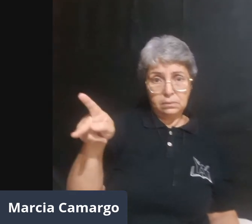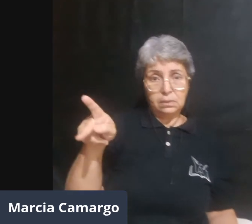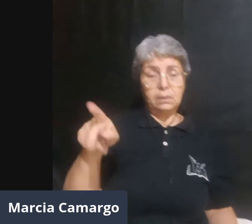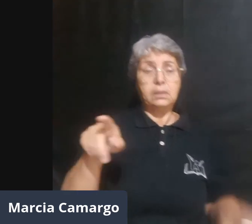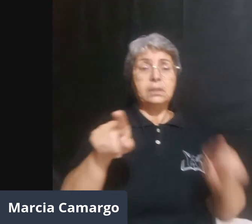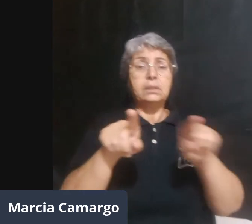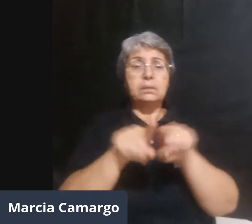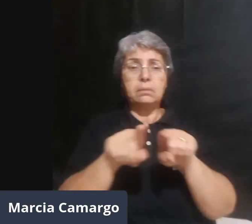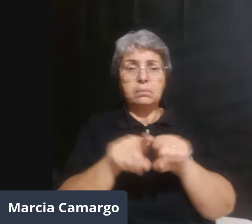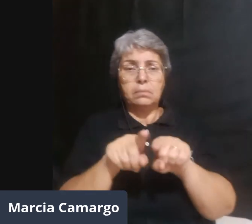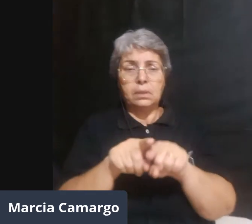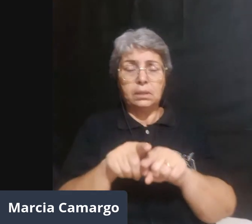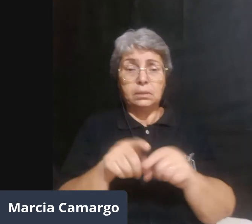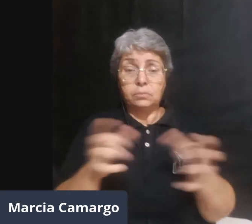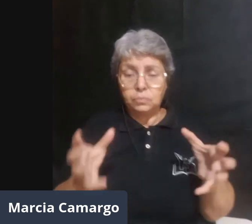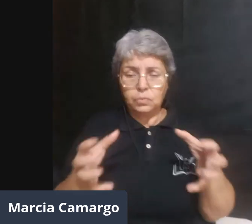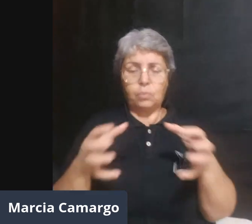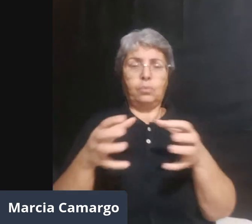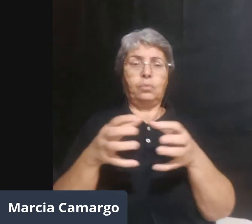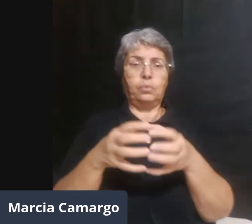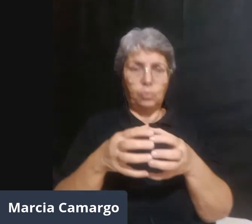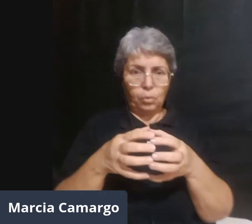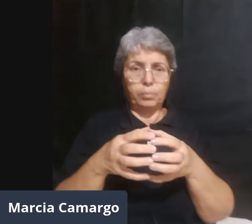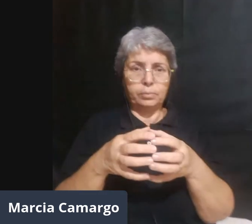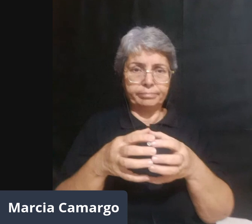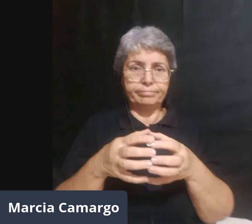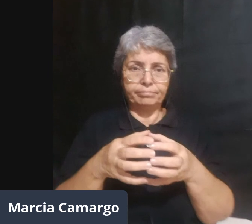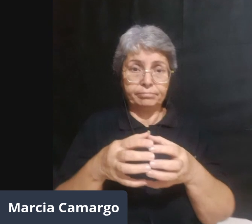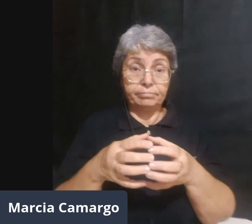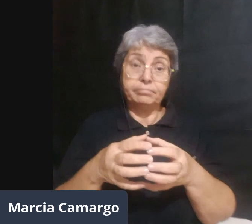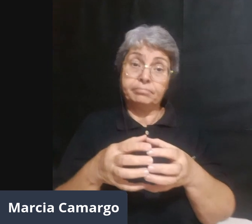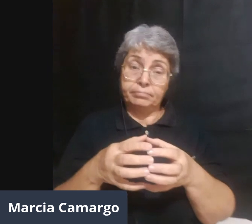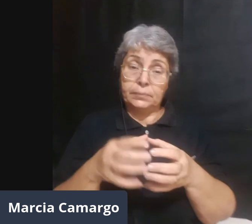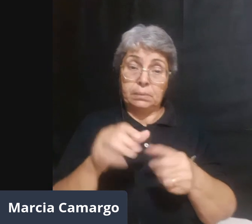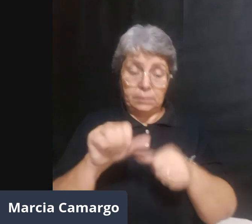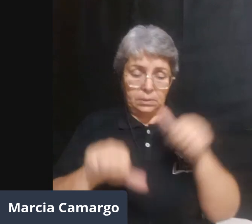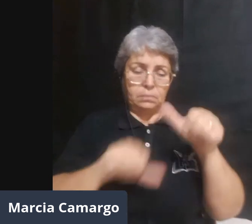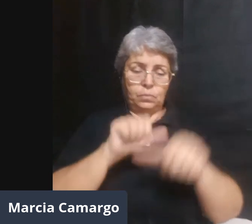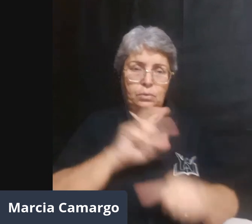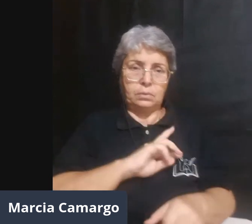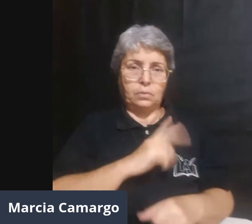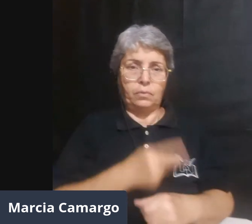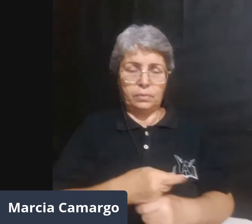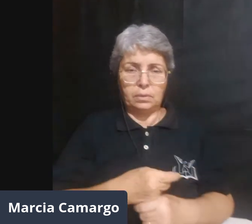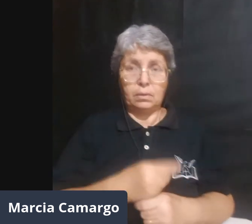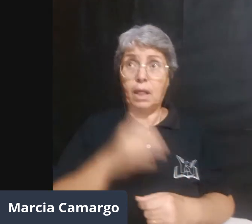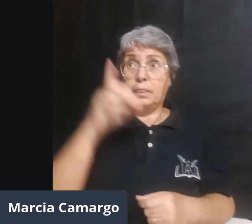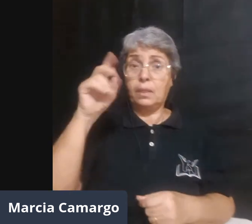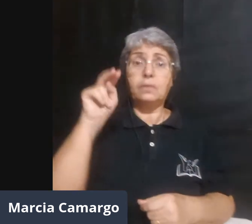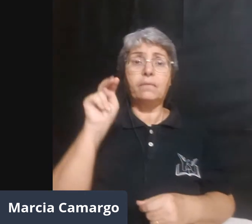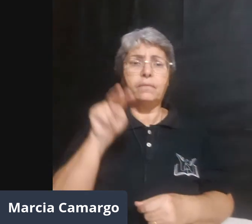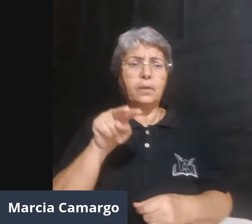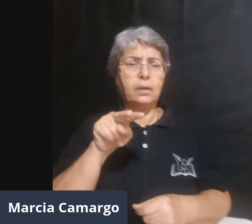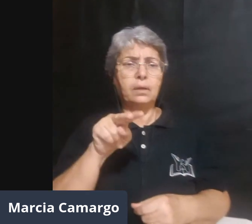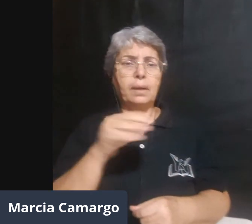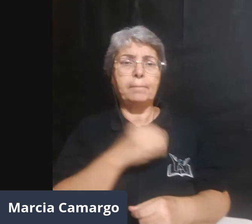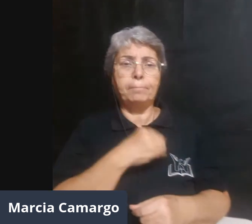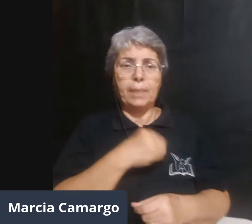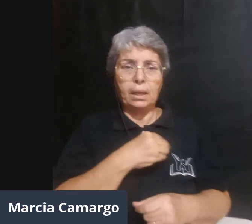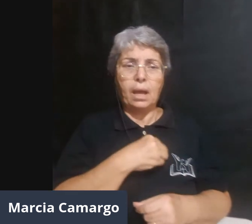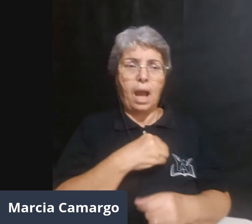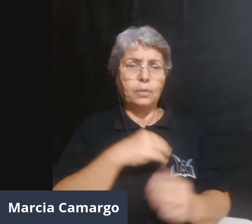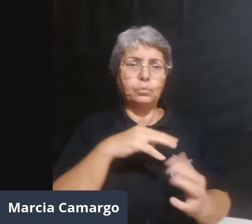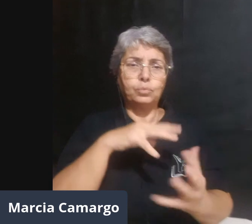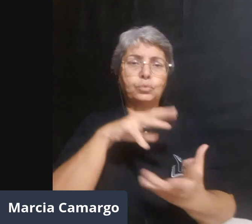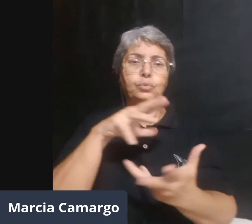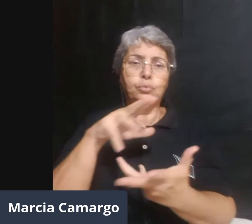atitude corporativa. Deus trata o problema do pecado no mundo em diferentes níveis. Diz a